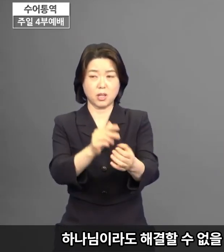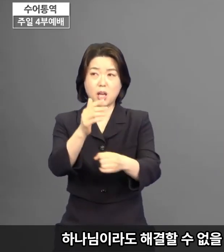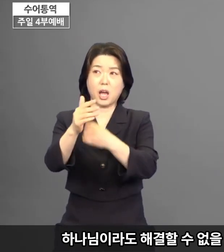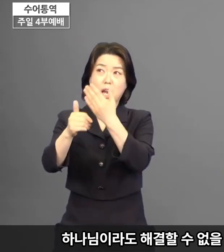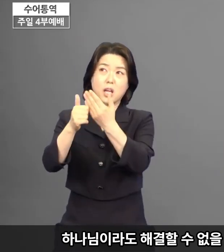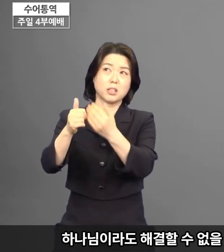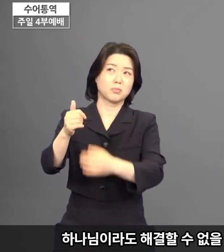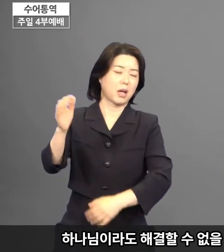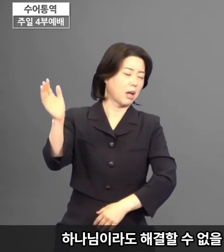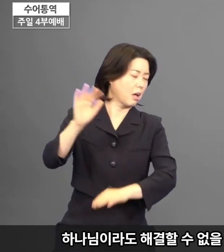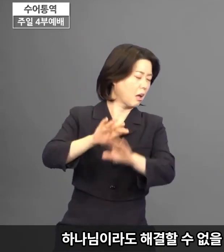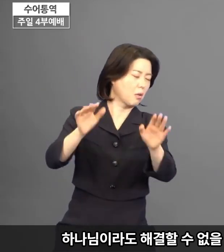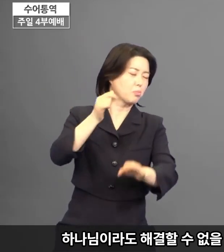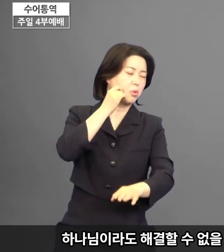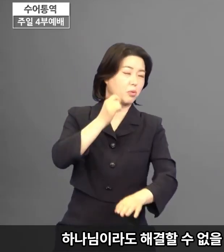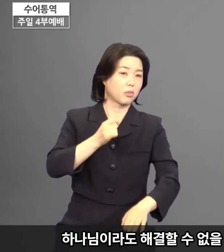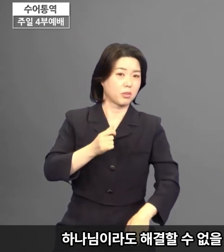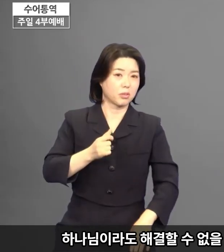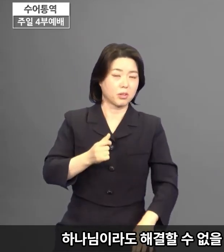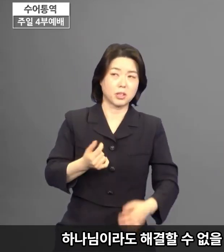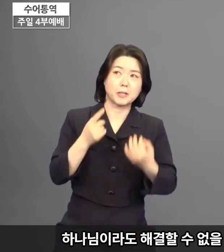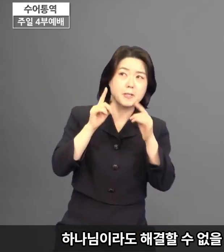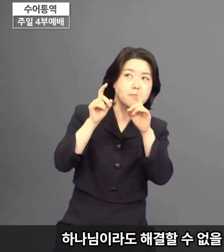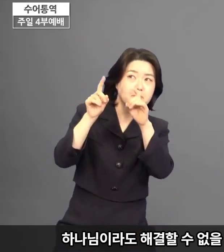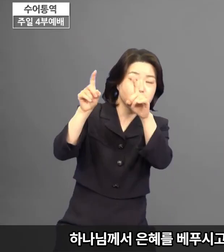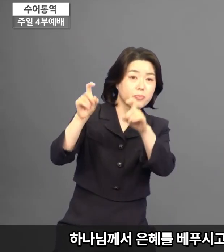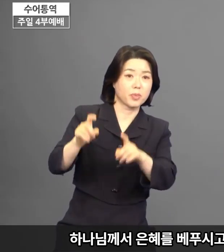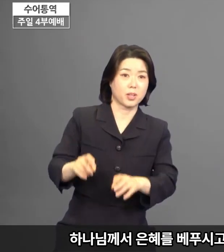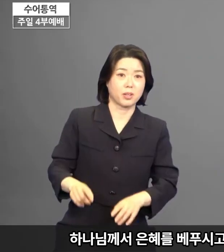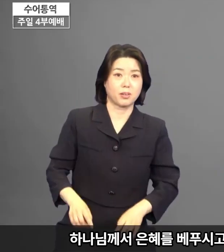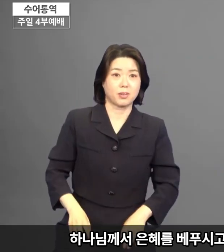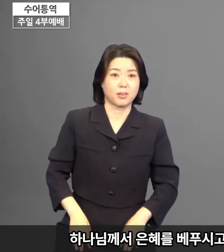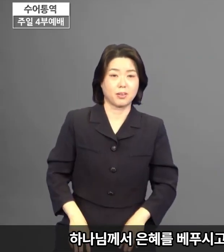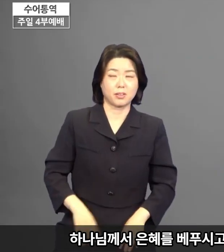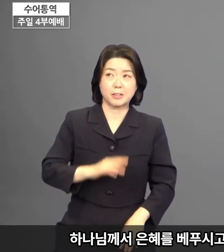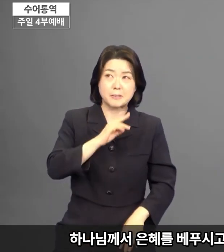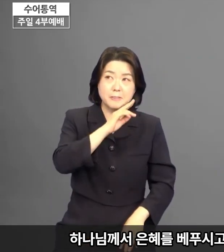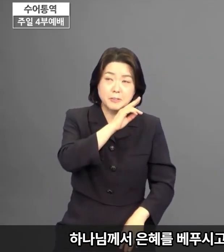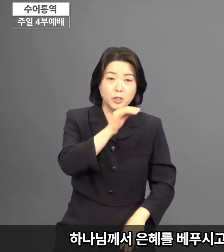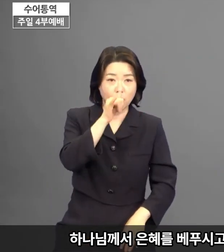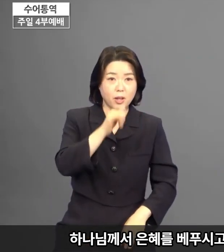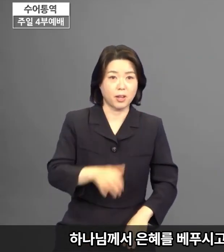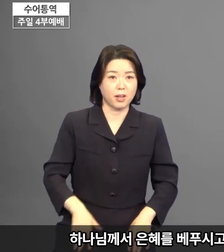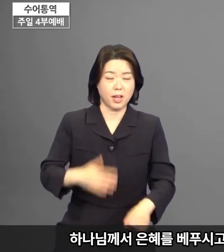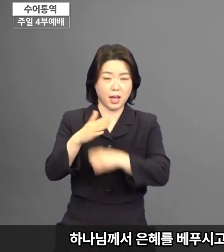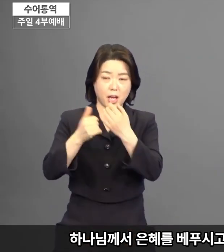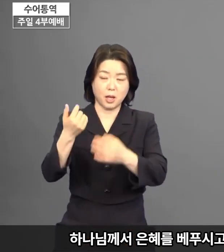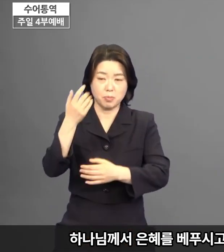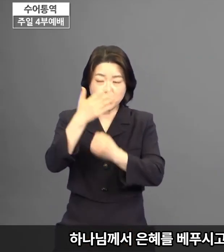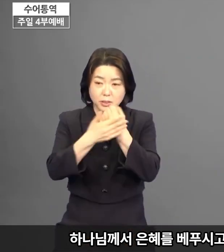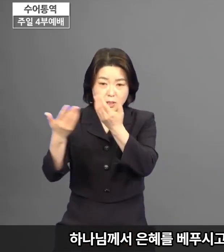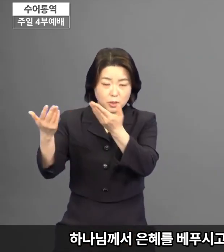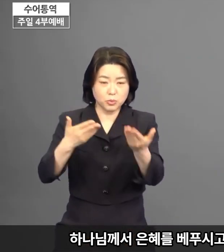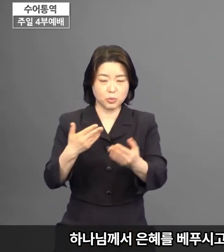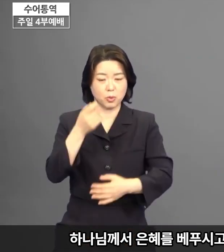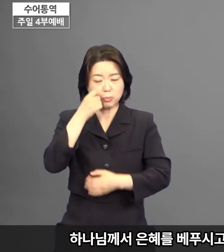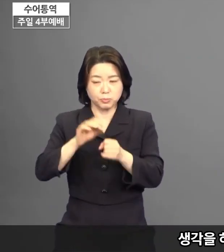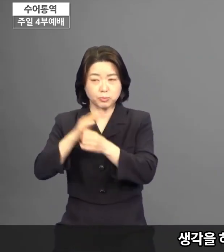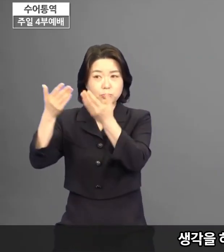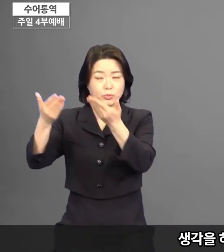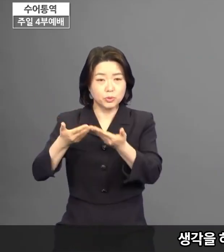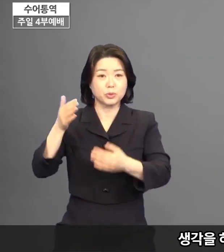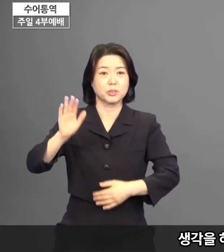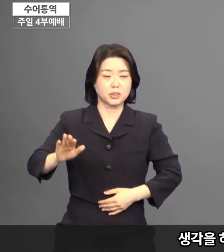해결할 수 없을 거야. 이렇게 의심을 하는 겁니다. 하나님께서 은혜를 베푸시고 자비를 베풀어도 안 될